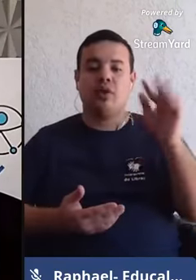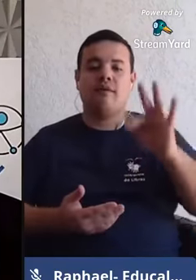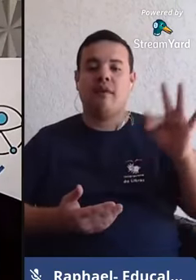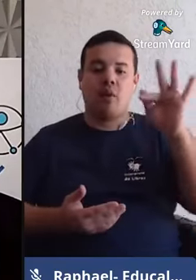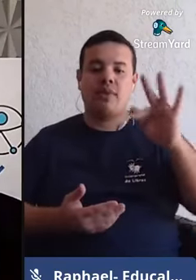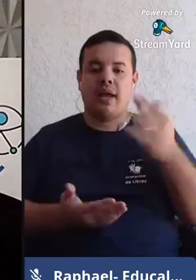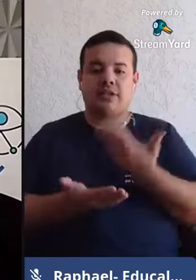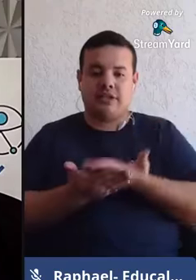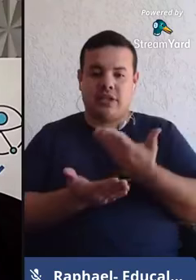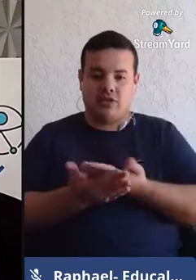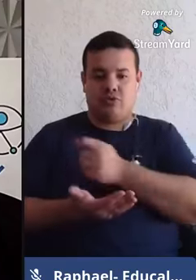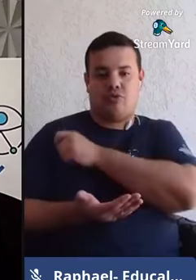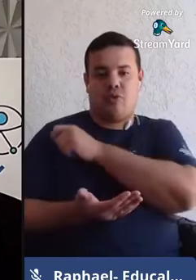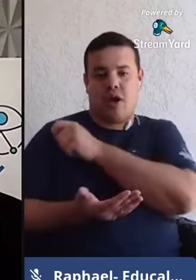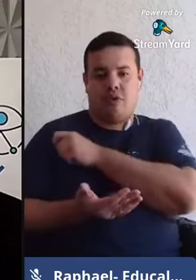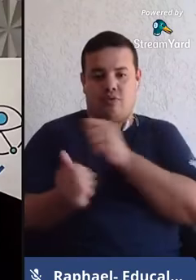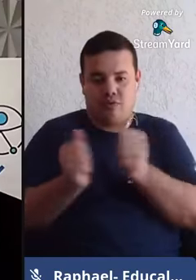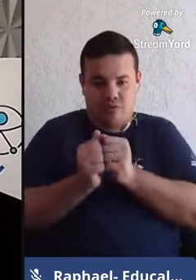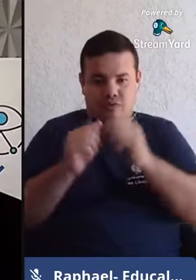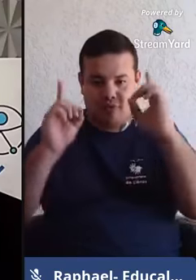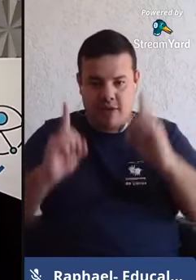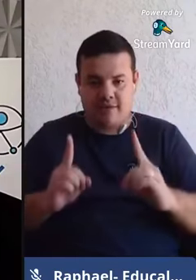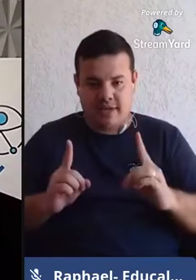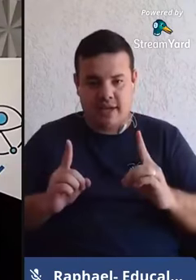com algum aluno com deficiência contigo?